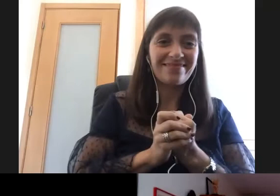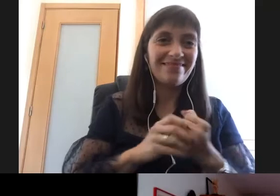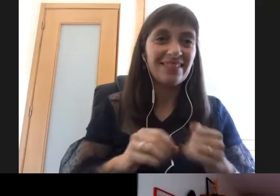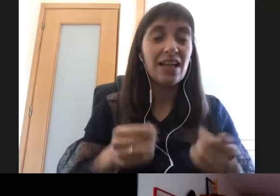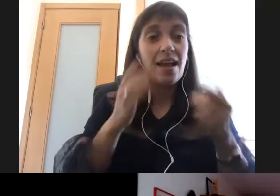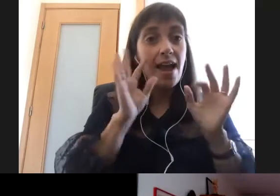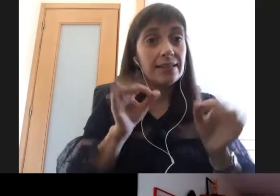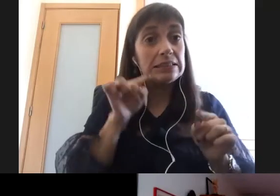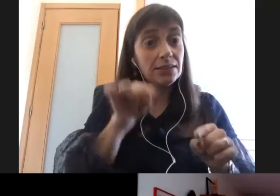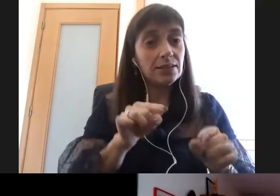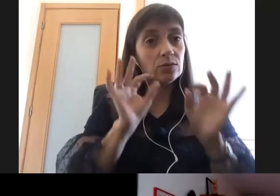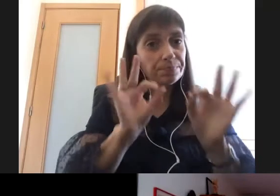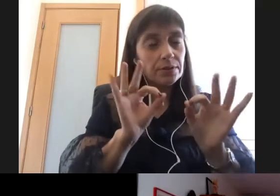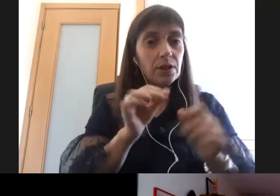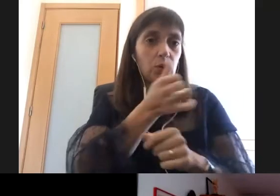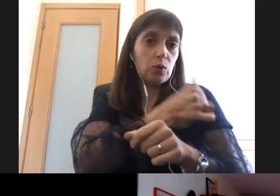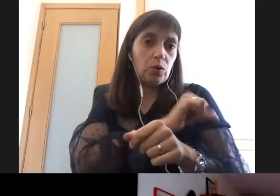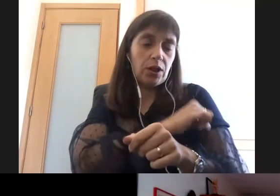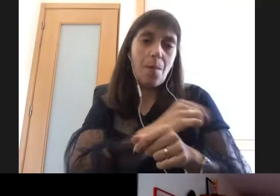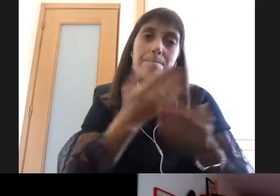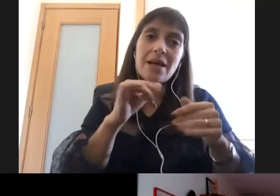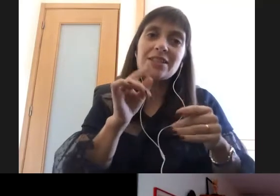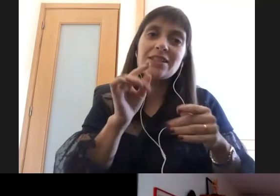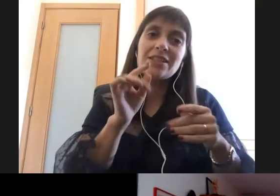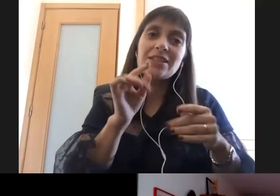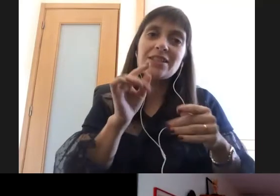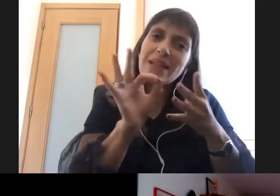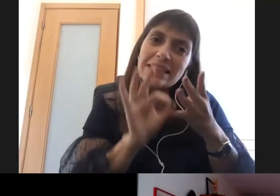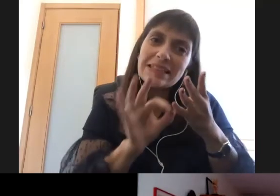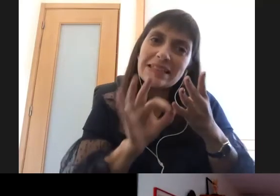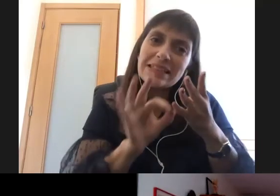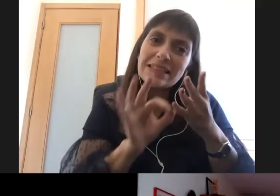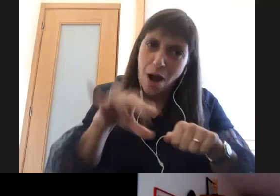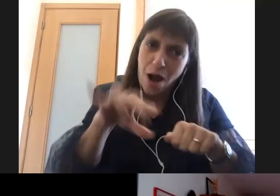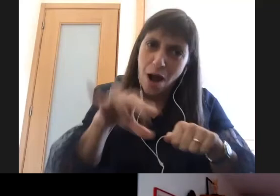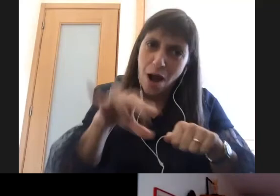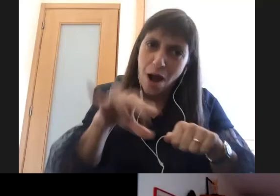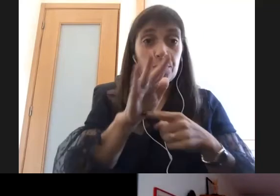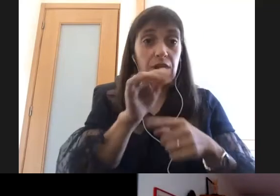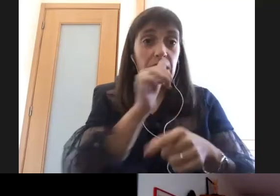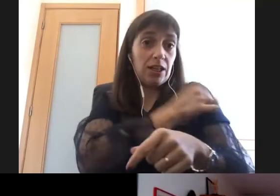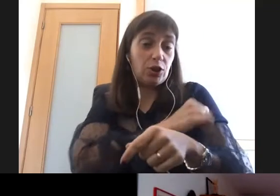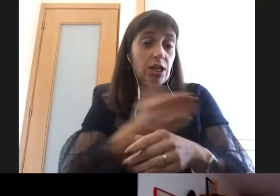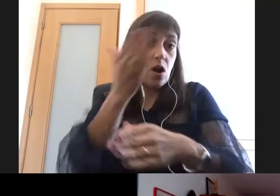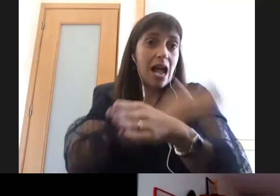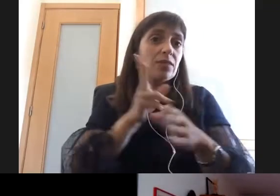Isso é atípico do Rio, mas tem motivo de ser. O Rio de Janeiro foi a capital do Brasil durante tanto tempo